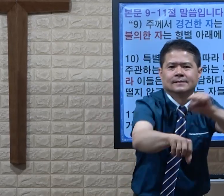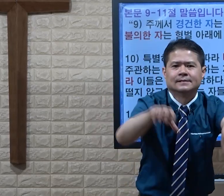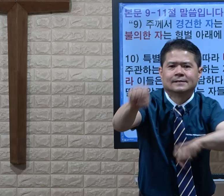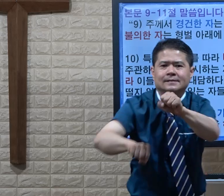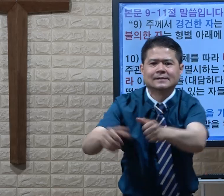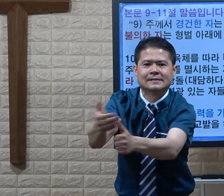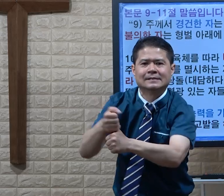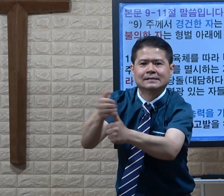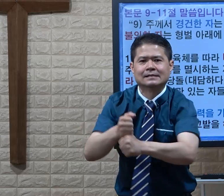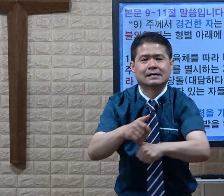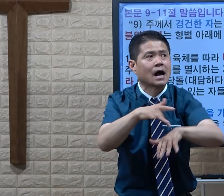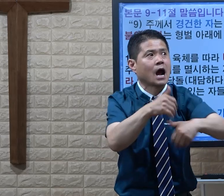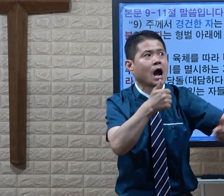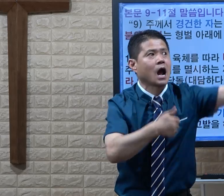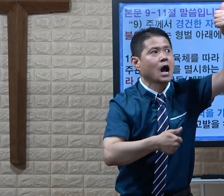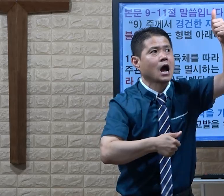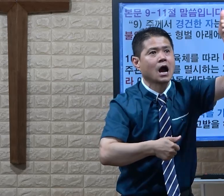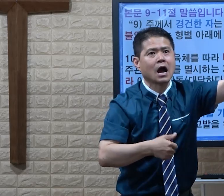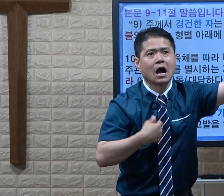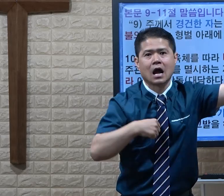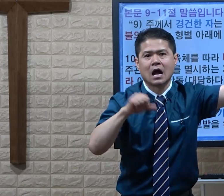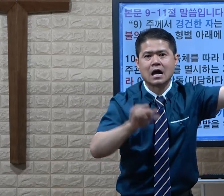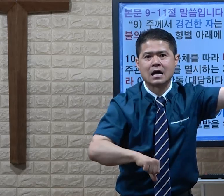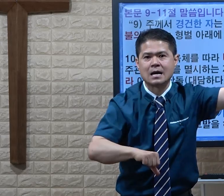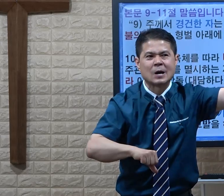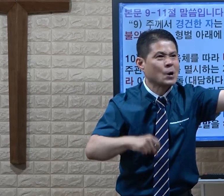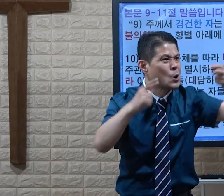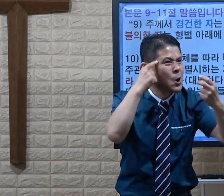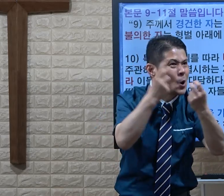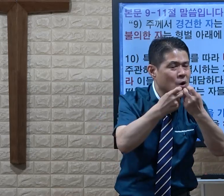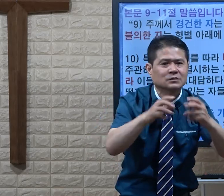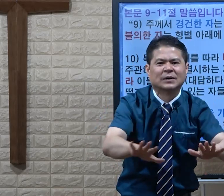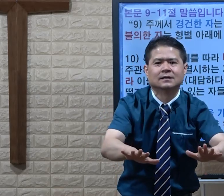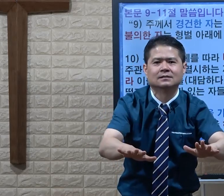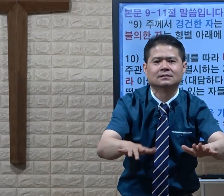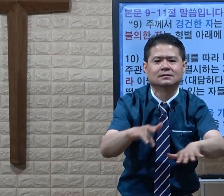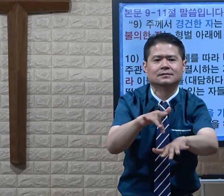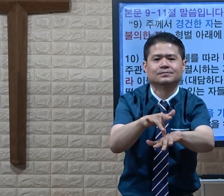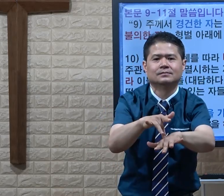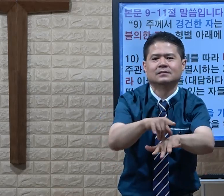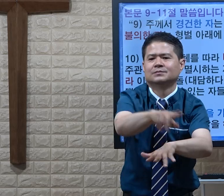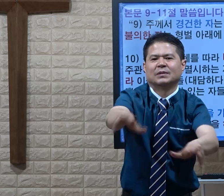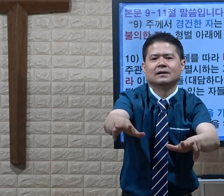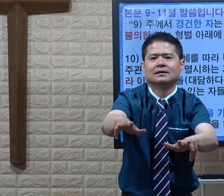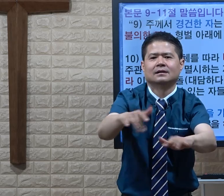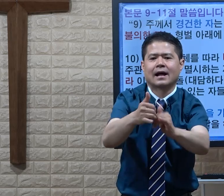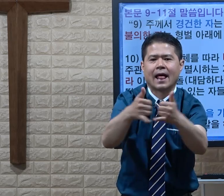그래서 세상을 계속 잡고 세상 권세들로 잡으려고 하자